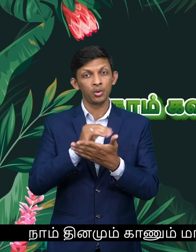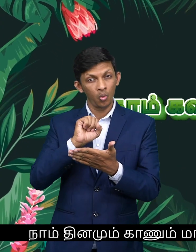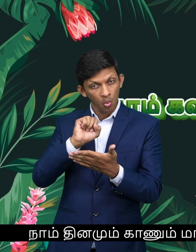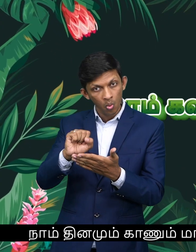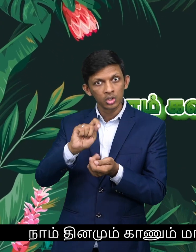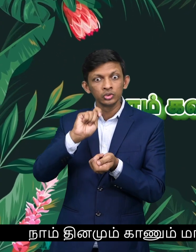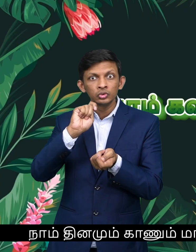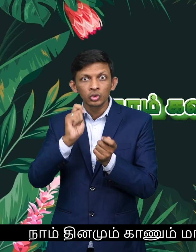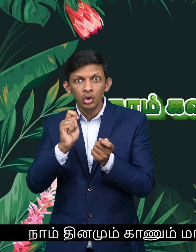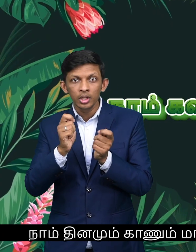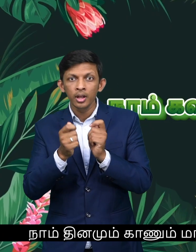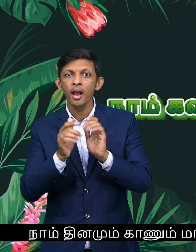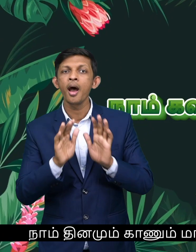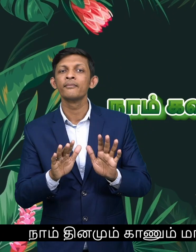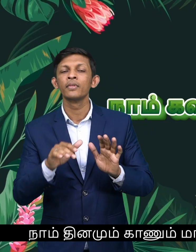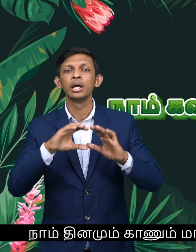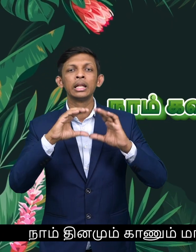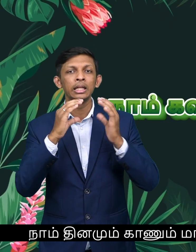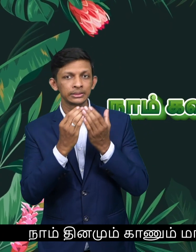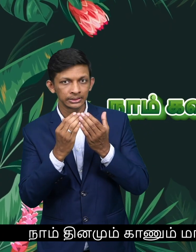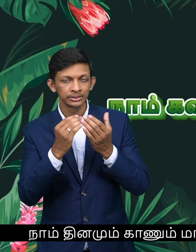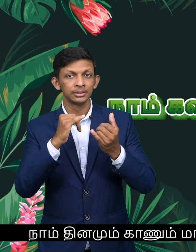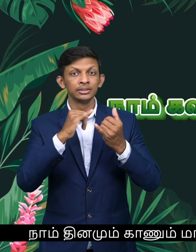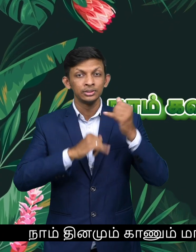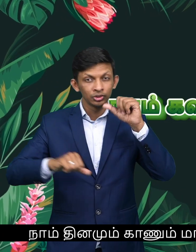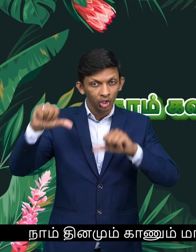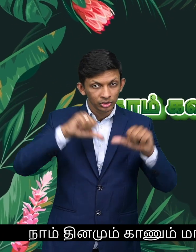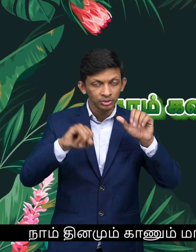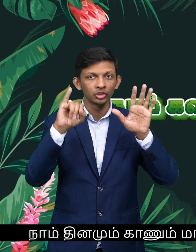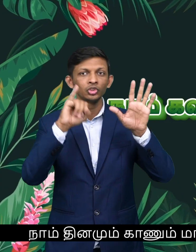நாம் தினமும் காணும் மாற்றங்களை பற்றி அறிந்து கொள்வோம்.